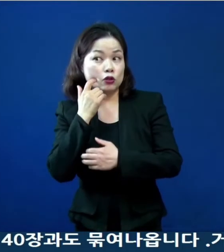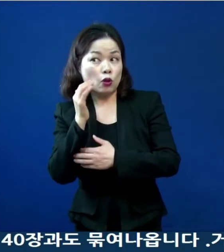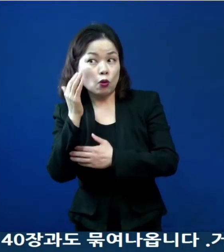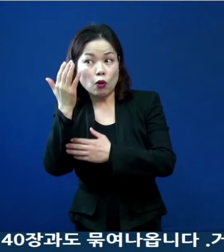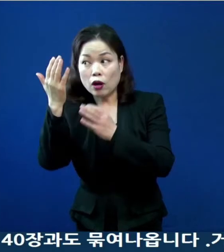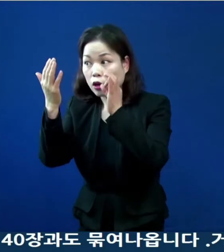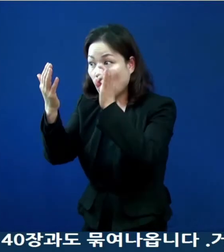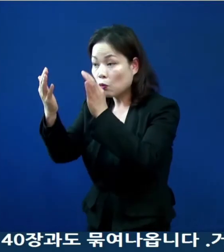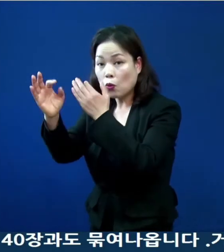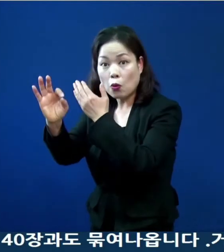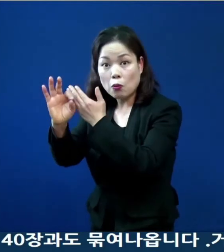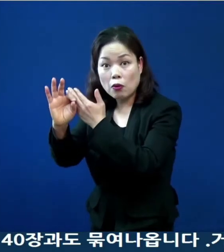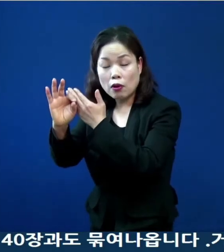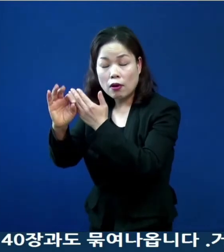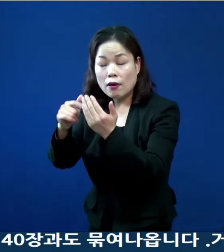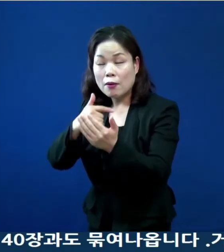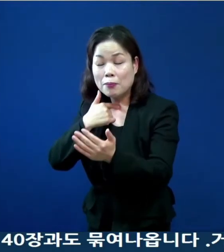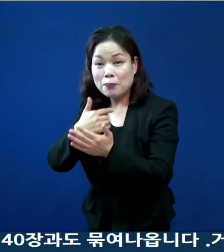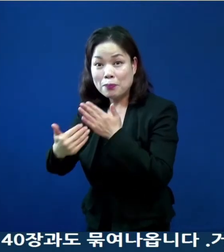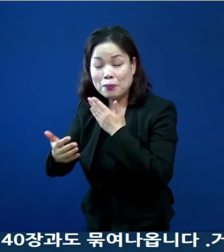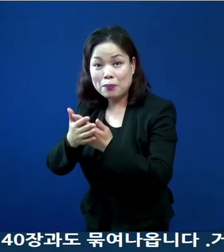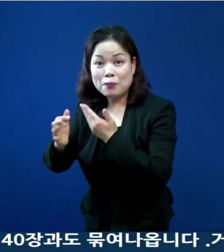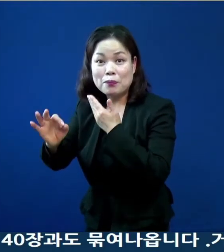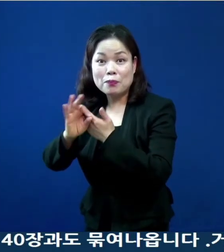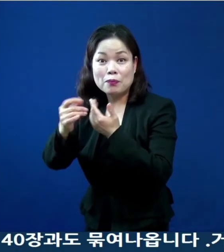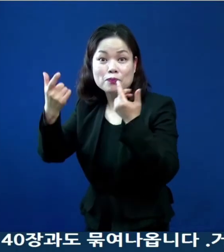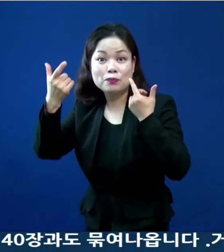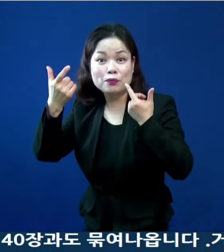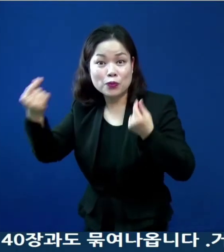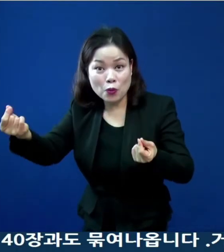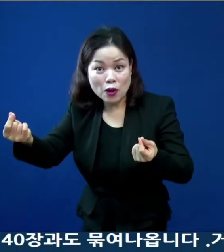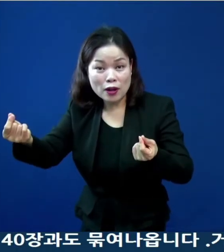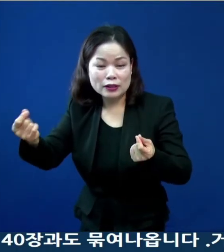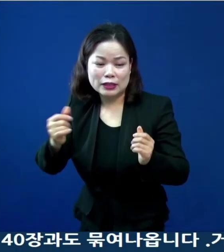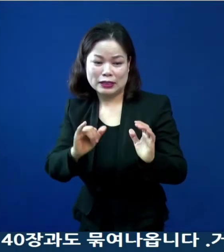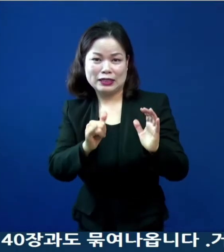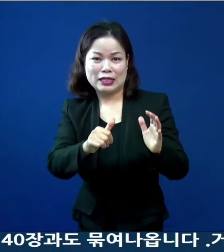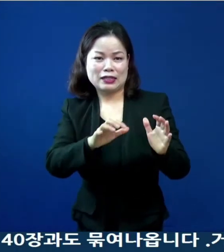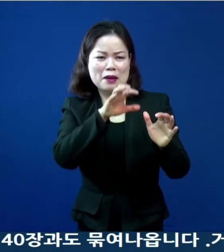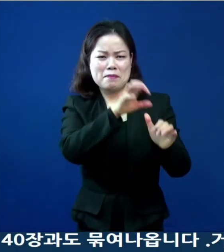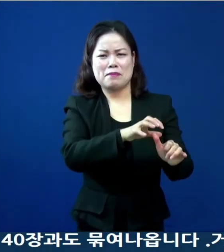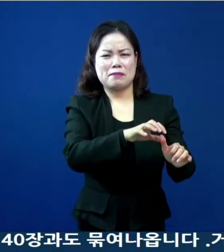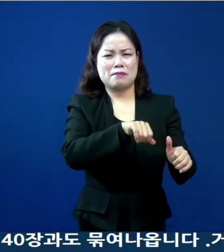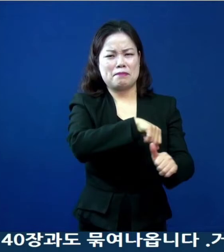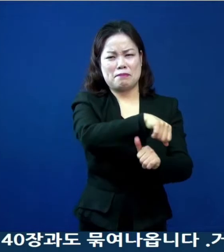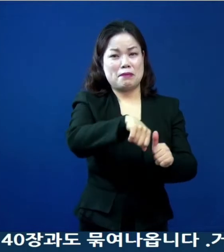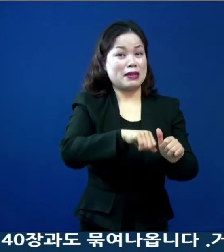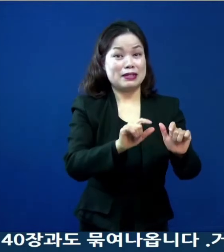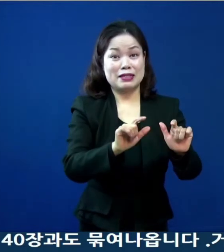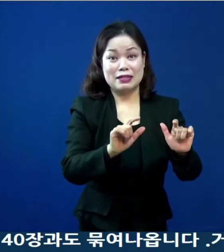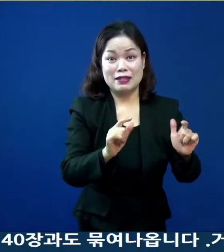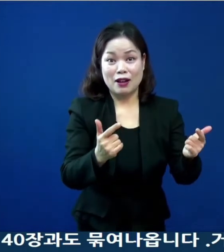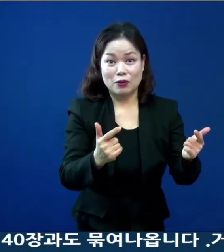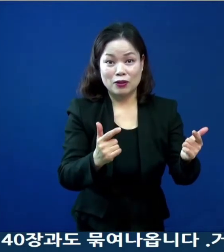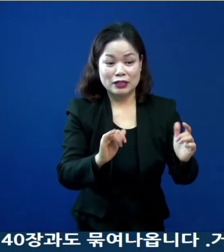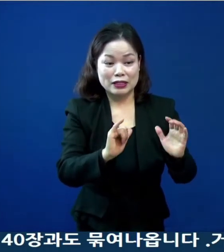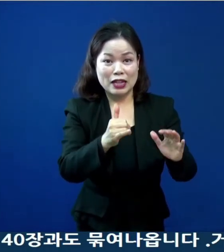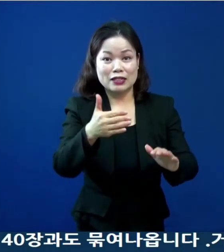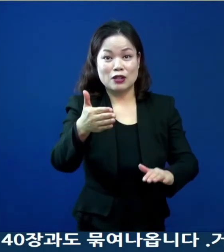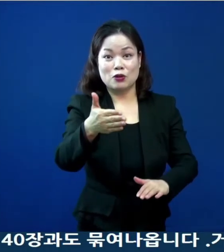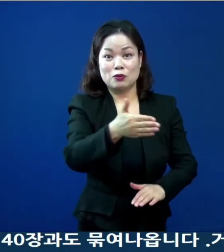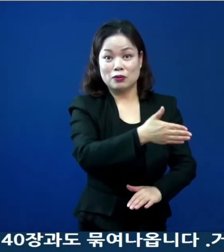보면 영광을 맛보면 똑같이 세상에 매이지 않고 세상으로부터